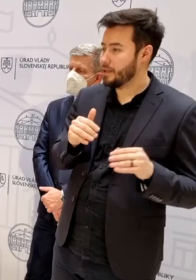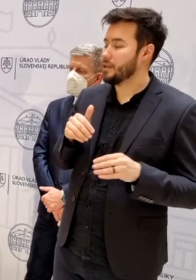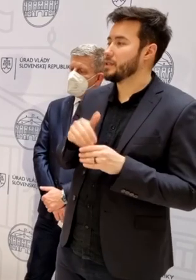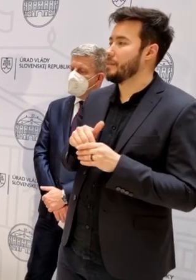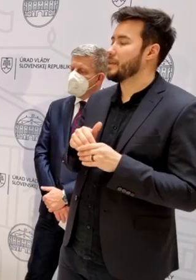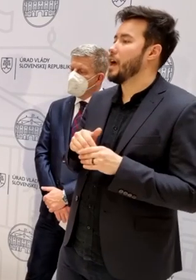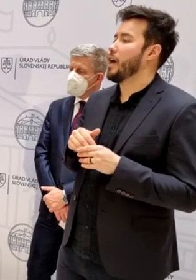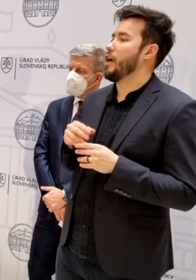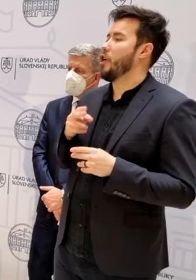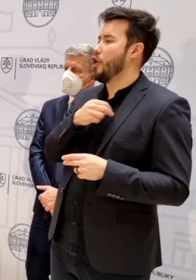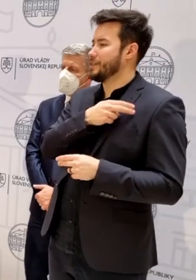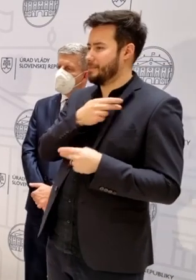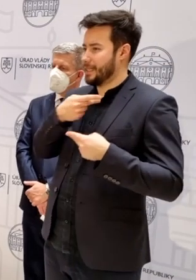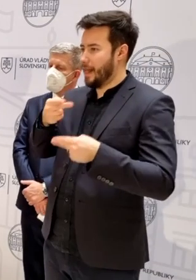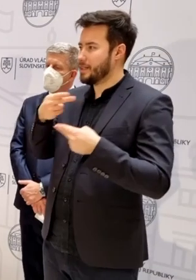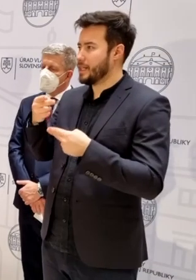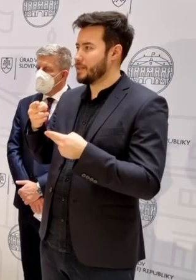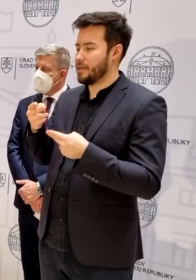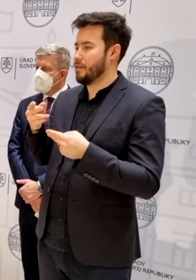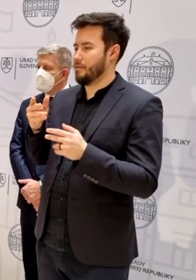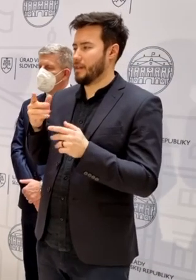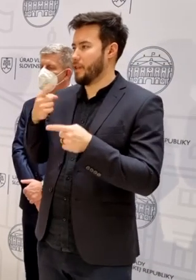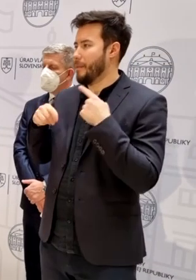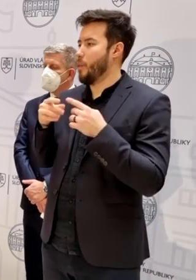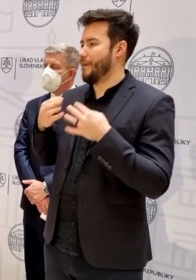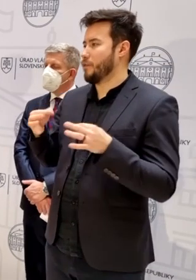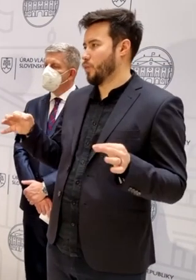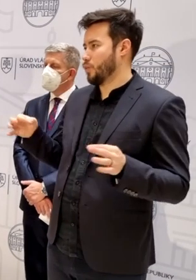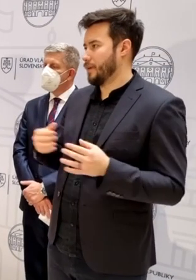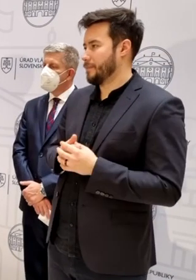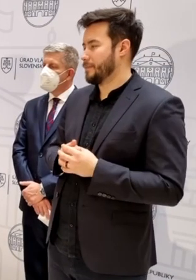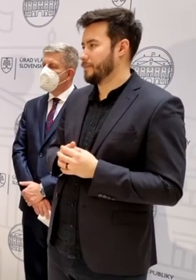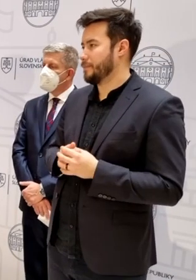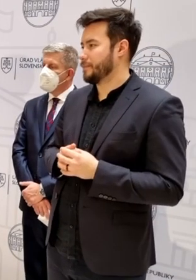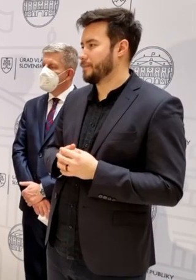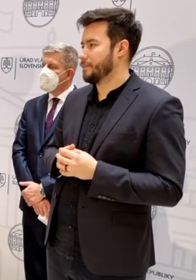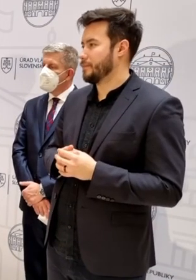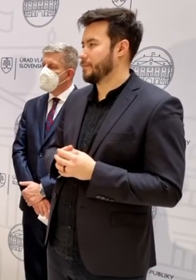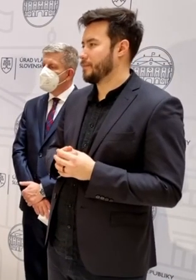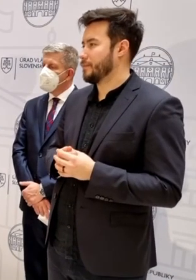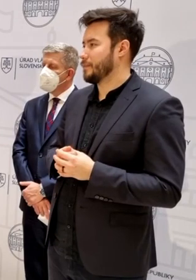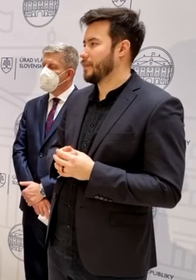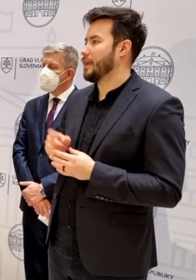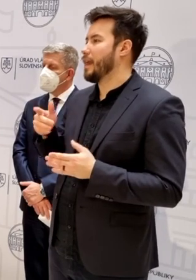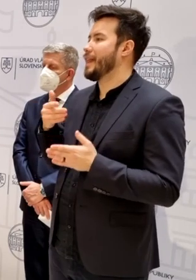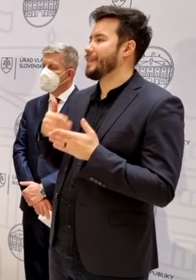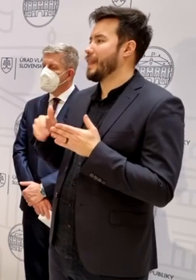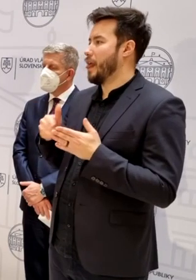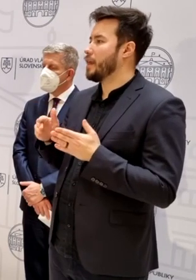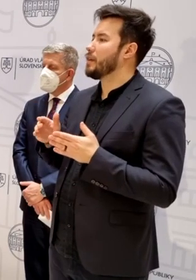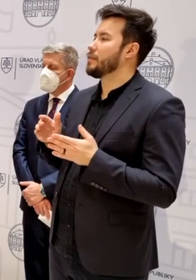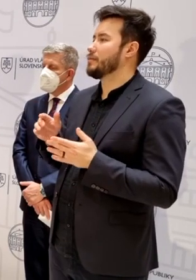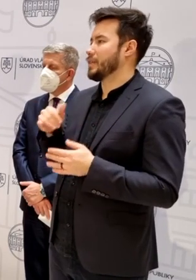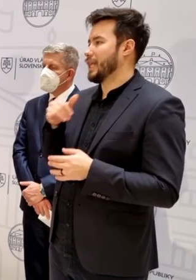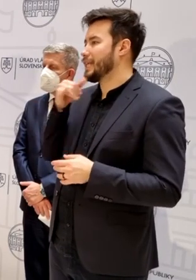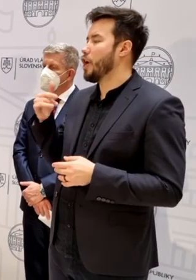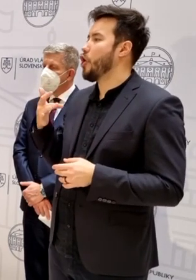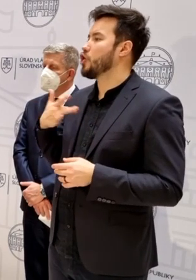tie hospitalizácie sa nejakým spôsobom uvoľňujú, ale nič menej stále pretrváva to osobné riziko